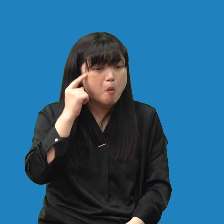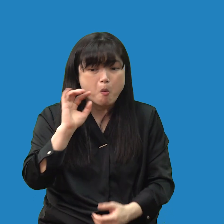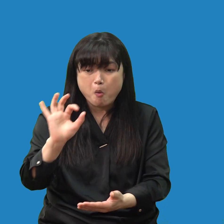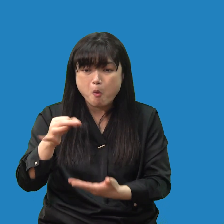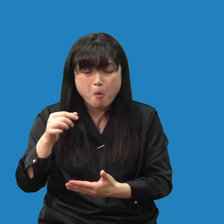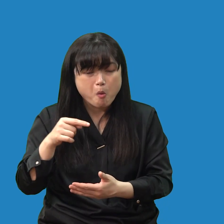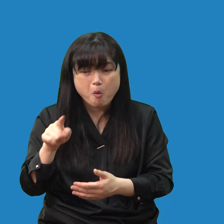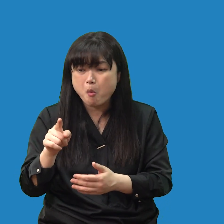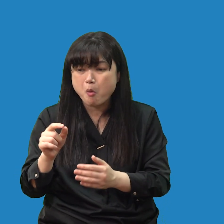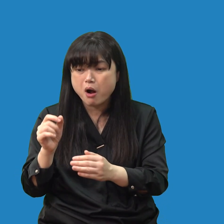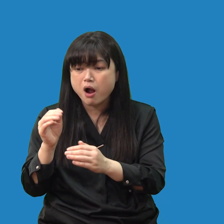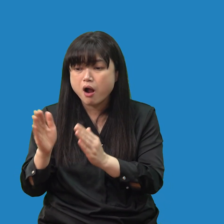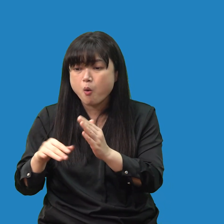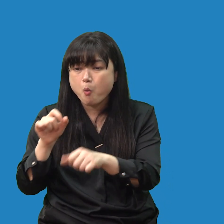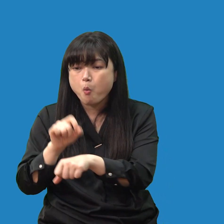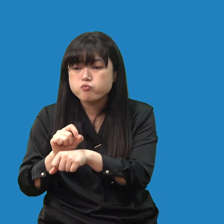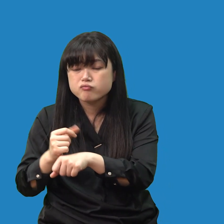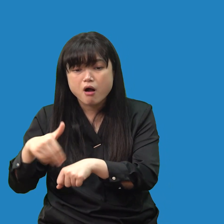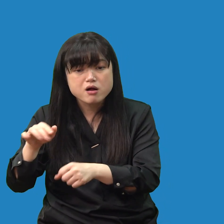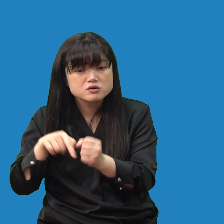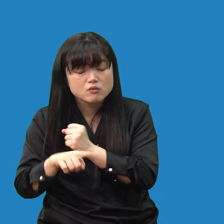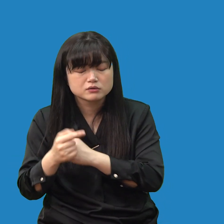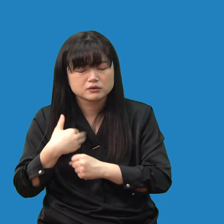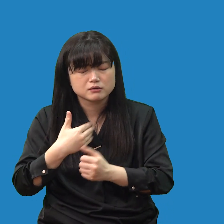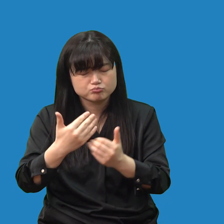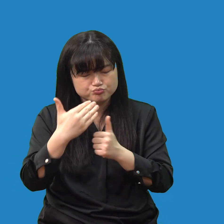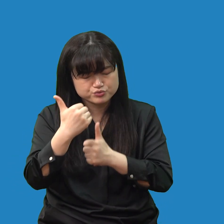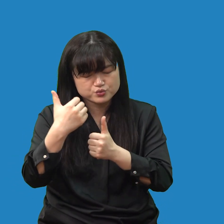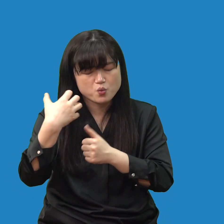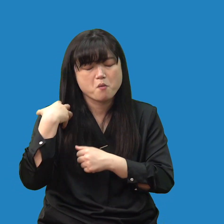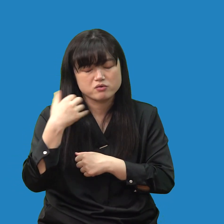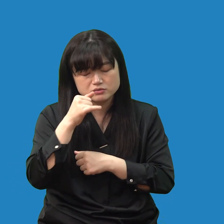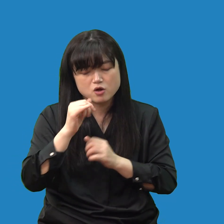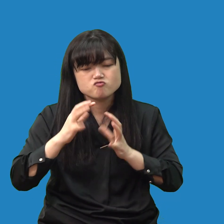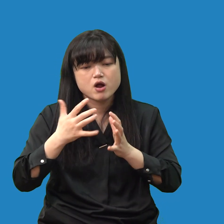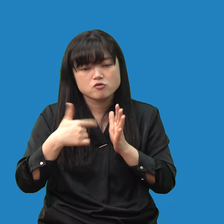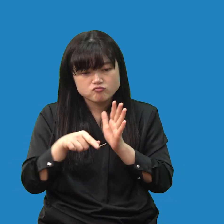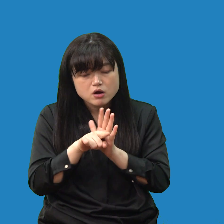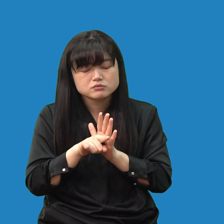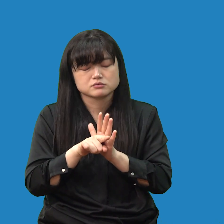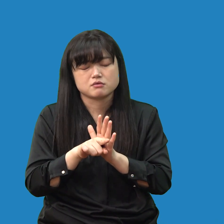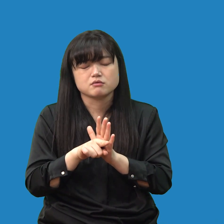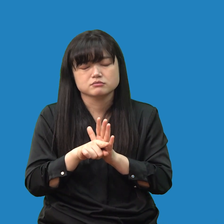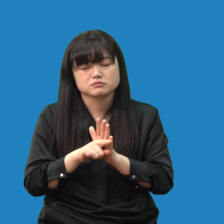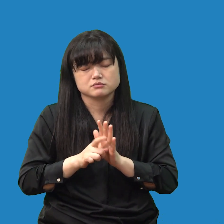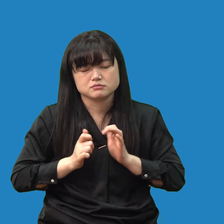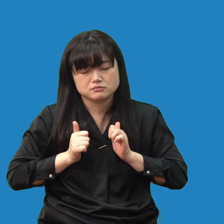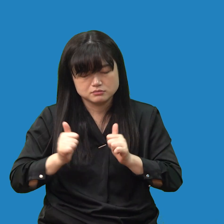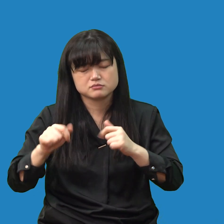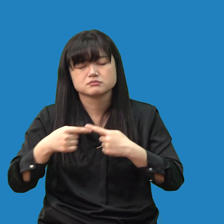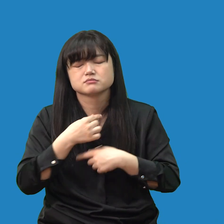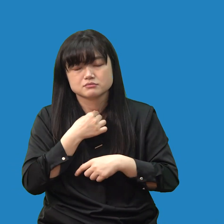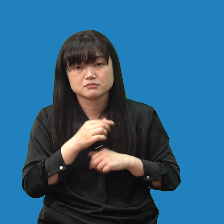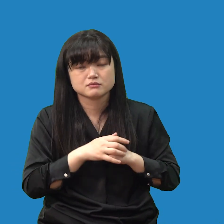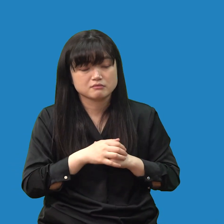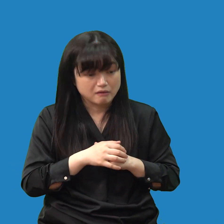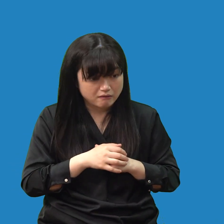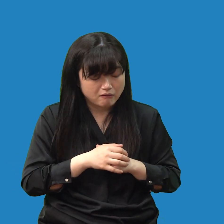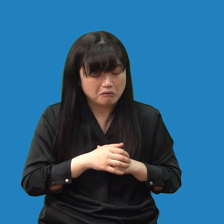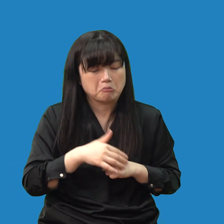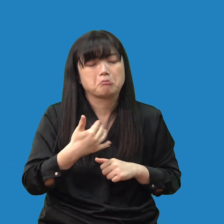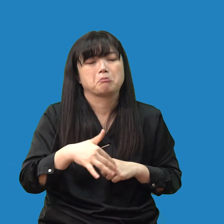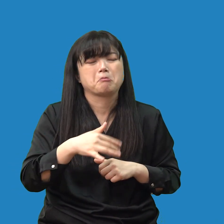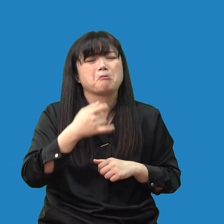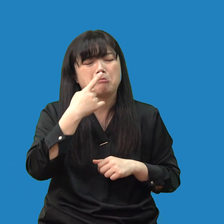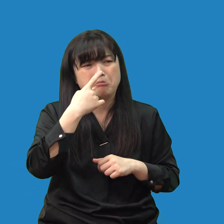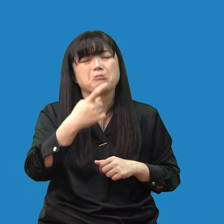거기를 가냐 그랬더니만 자기가 받은 소명이 있어서 국가를 위해 기여하기 위해서랍니다. 제가 참